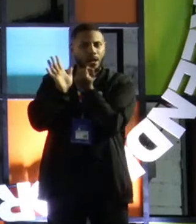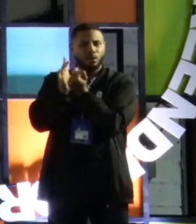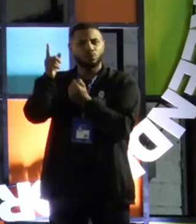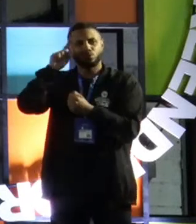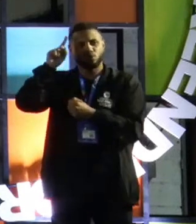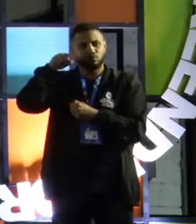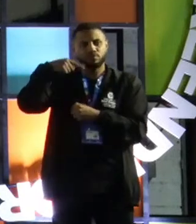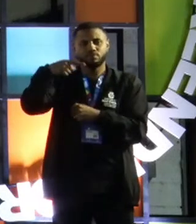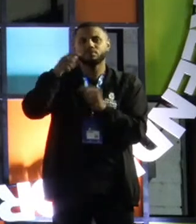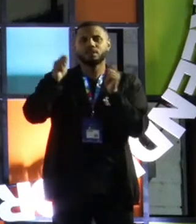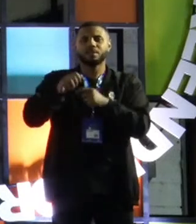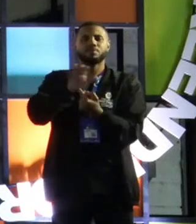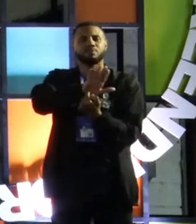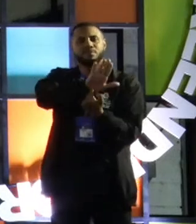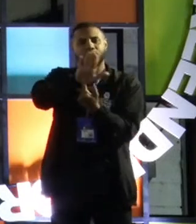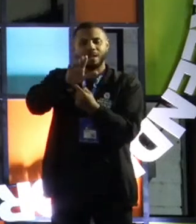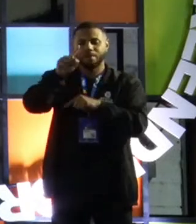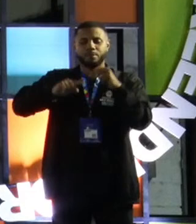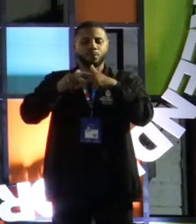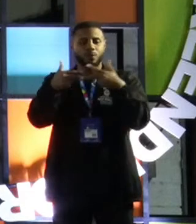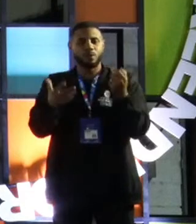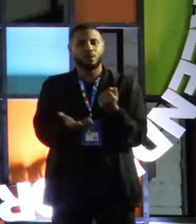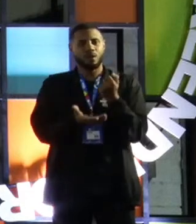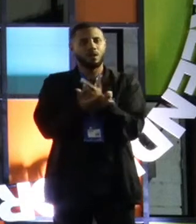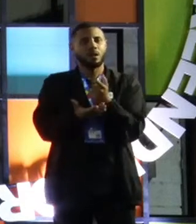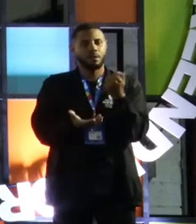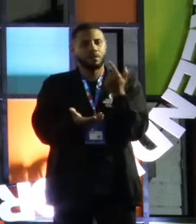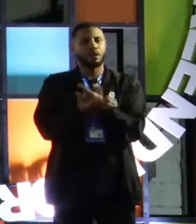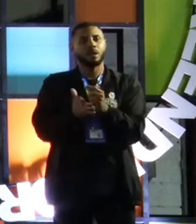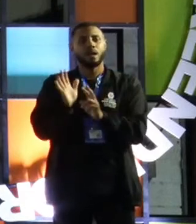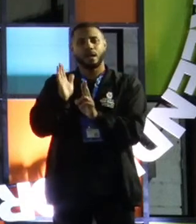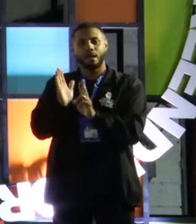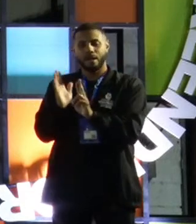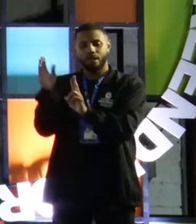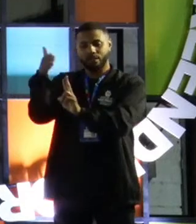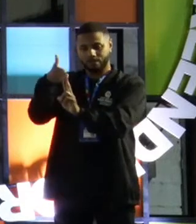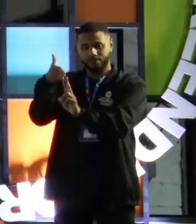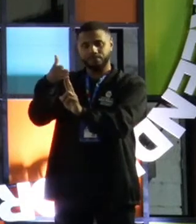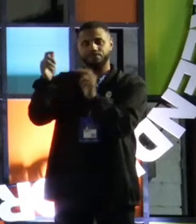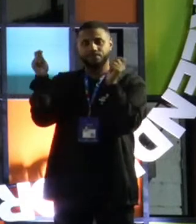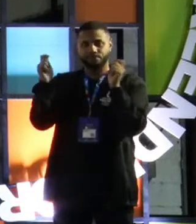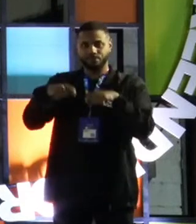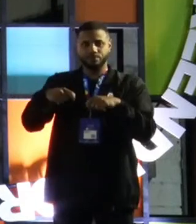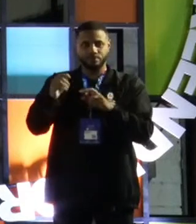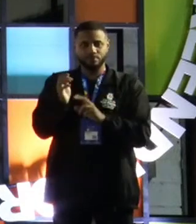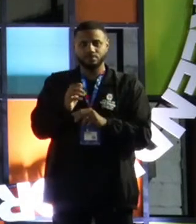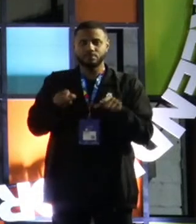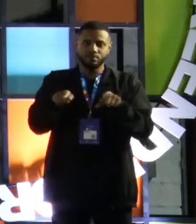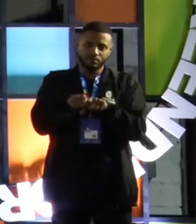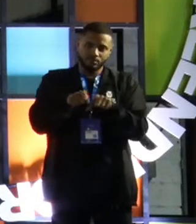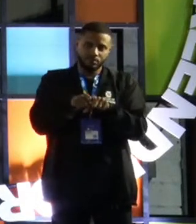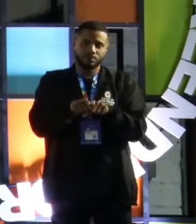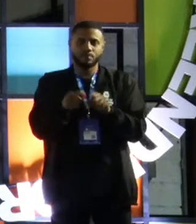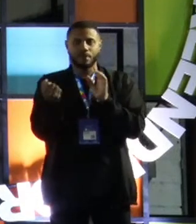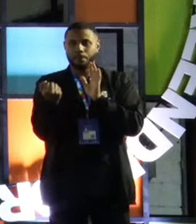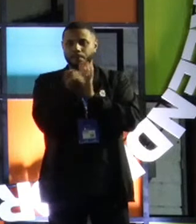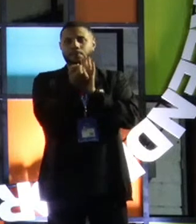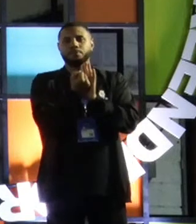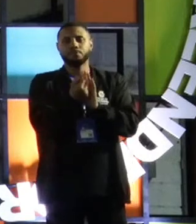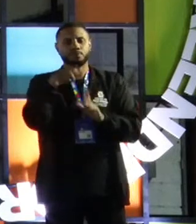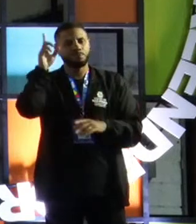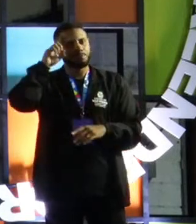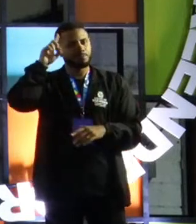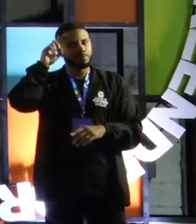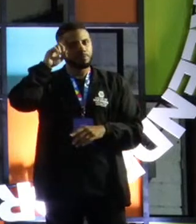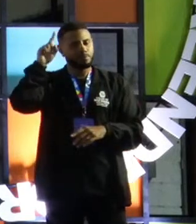Eles começam a consumir os produtos e eles começam a representar também essas marcas. E aí todos os dias, e aí eu